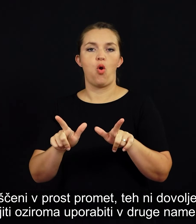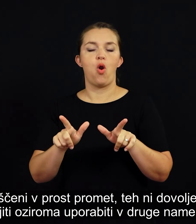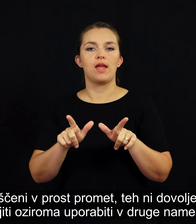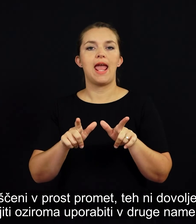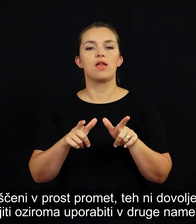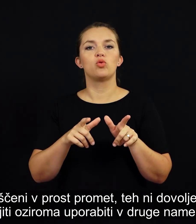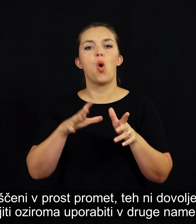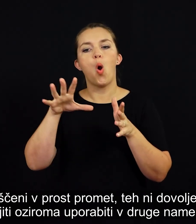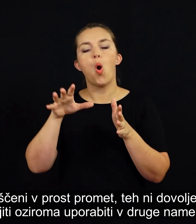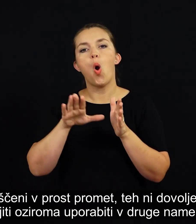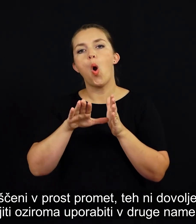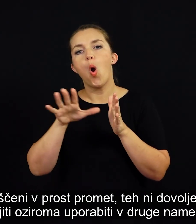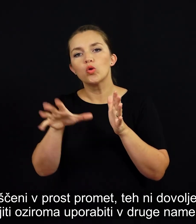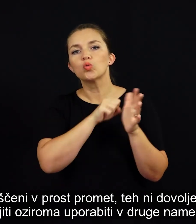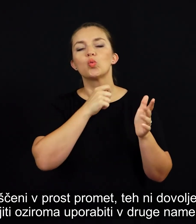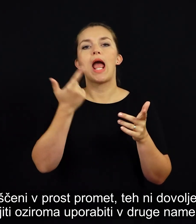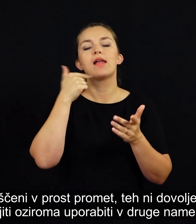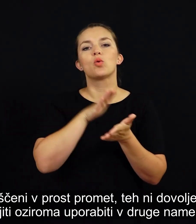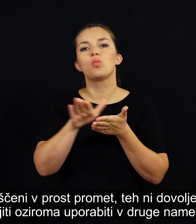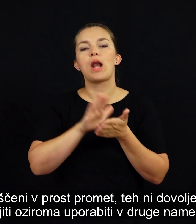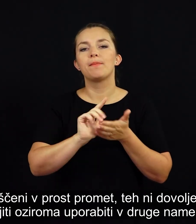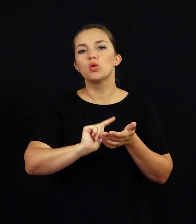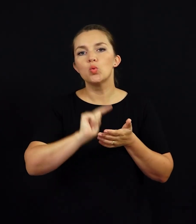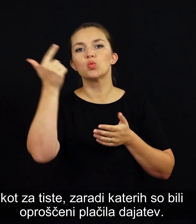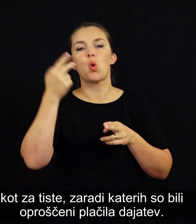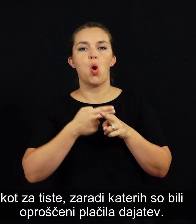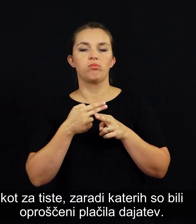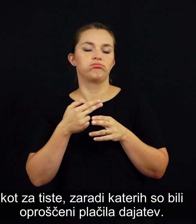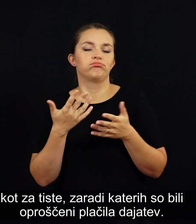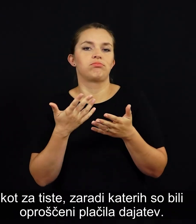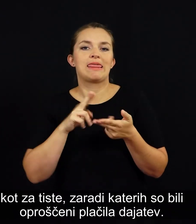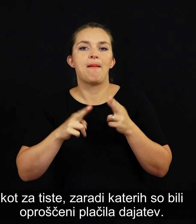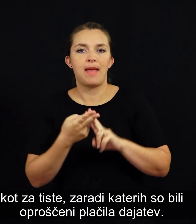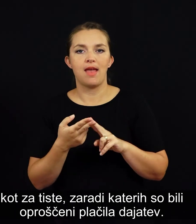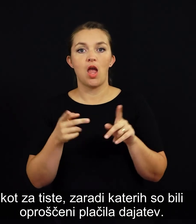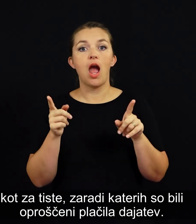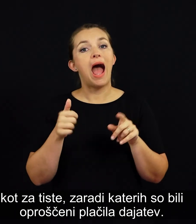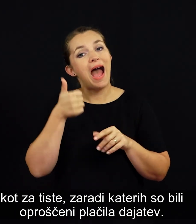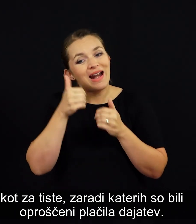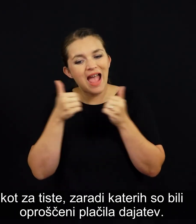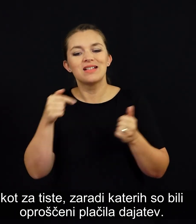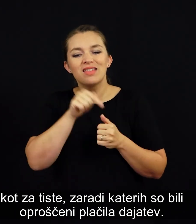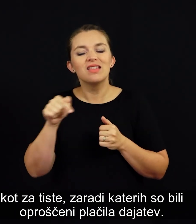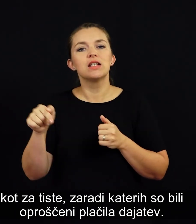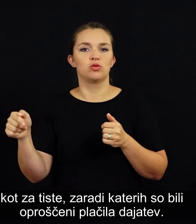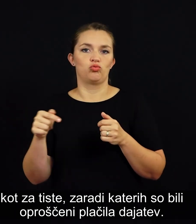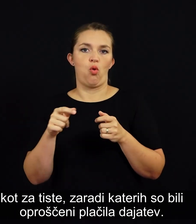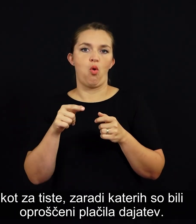odtujiti oziroma uporabiti v druge namene, kot za tiste, zaradi katerih so bili oproščeni plačila